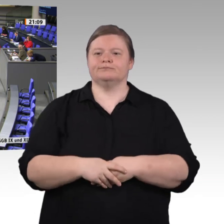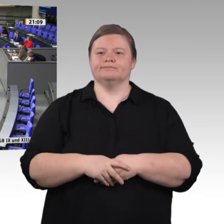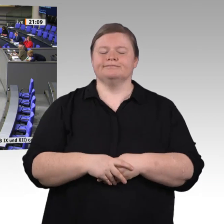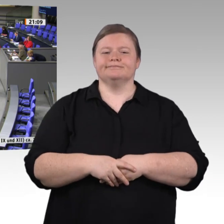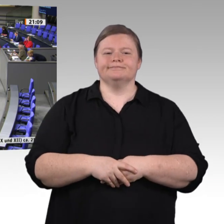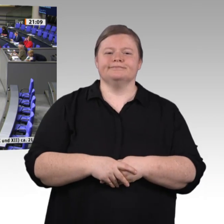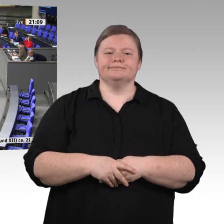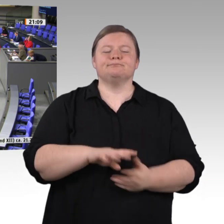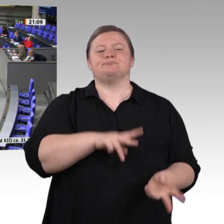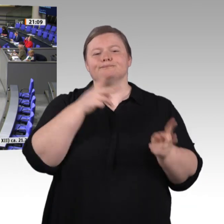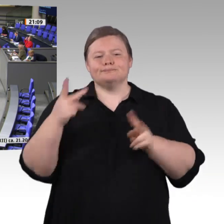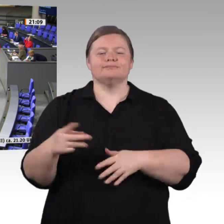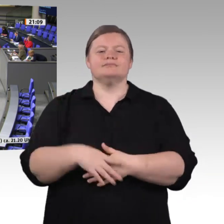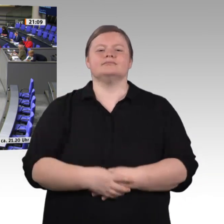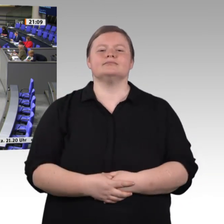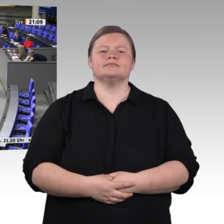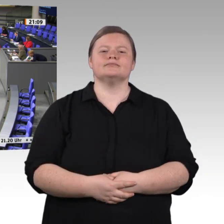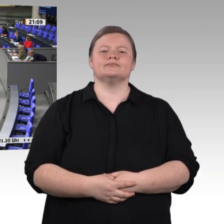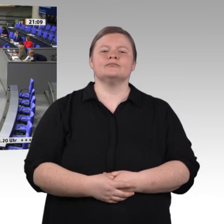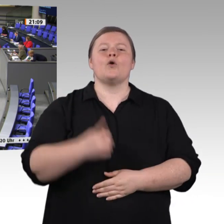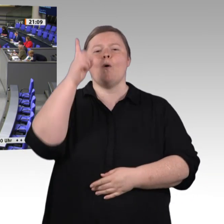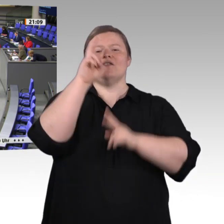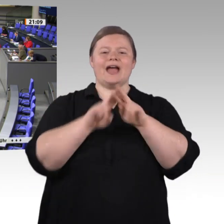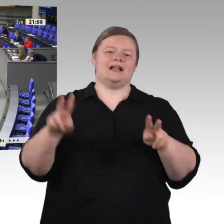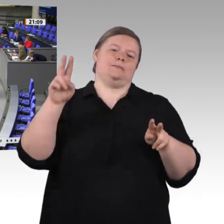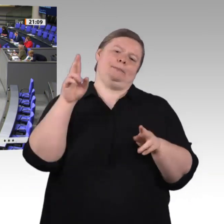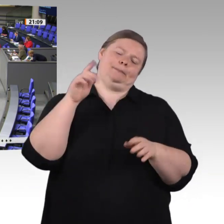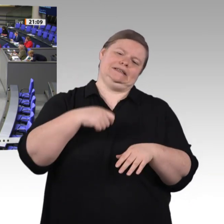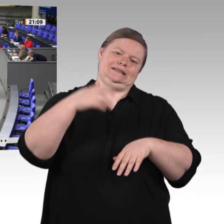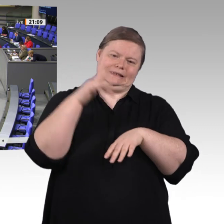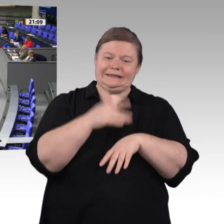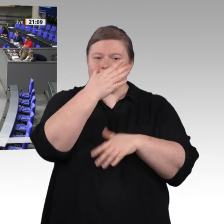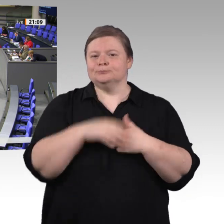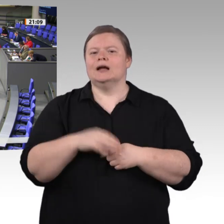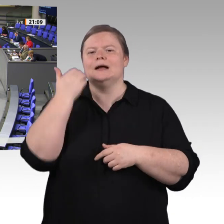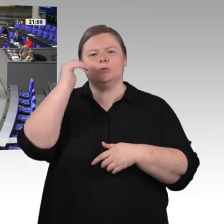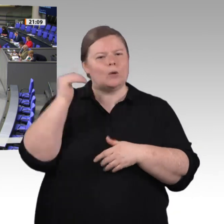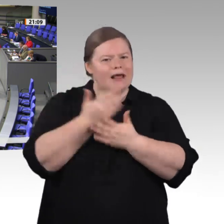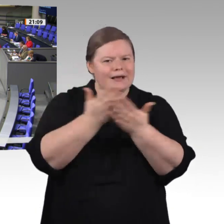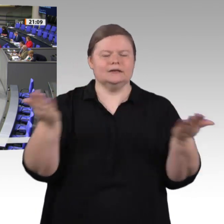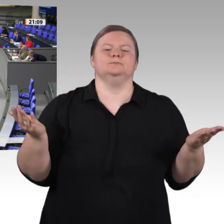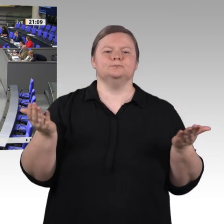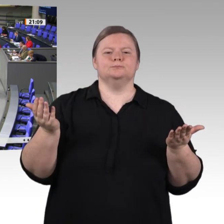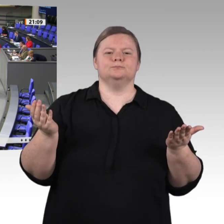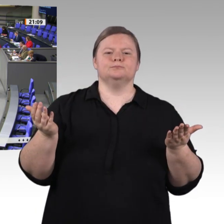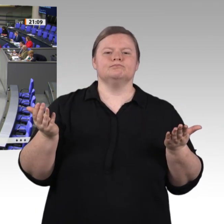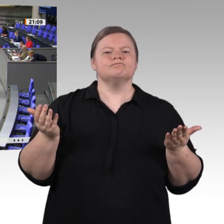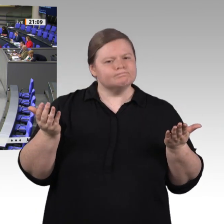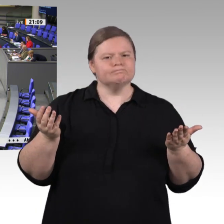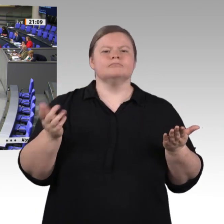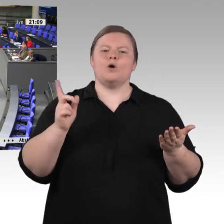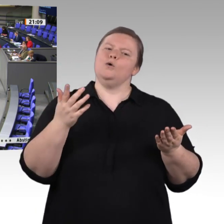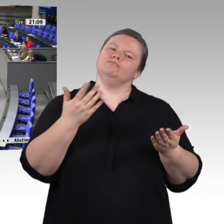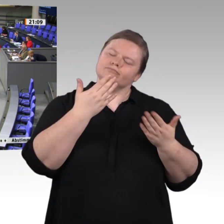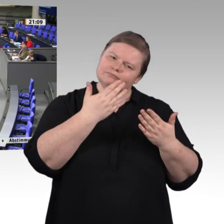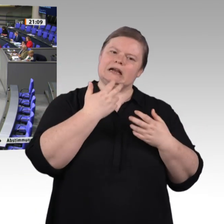Reparaturgesetz werden überfällige Nachjustierungen im Bundesteilhabegesetz vorgenommen, die aber mit Abstand nicht ausreichen, Frau Griese, wenn Sie sagen,